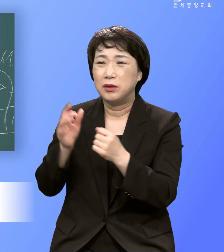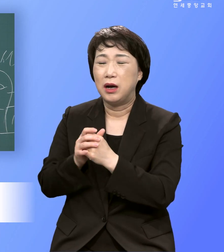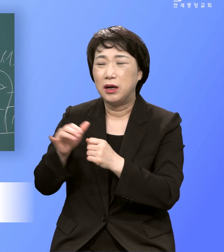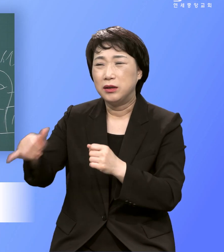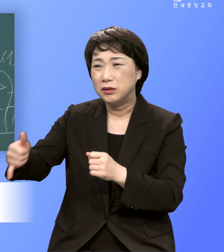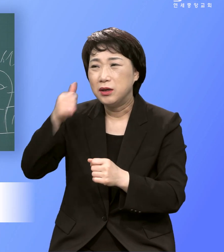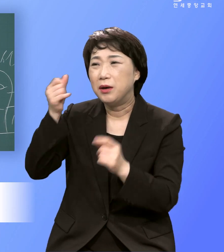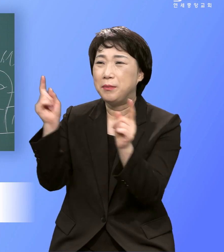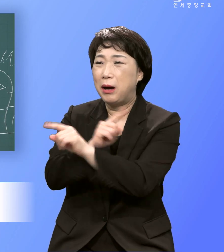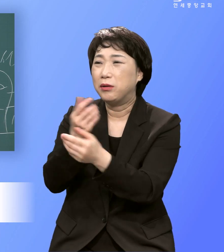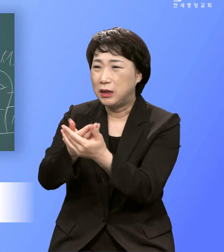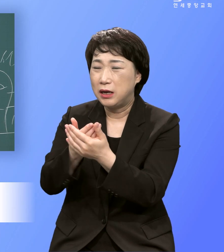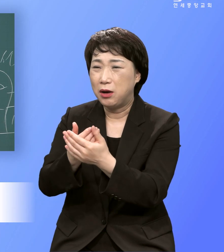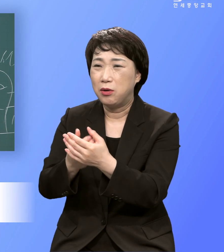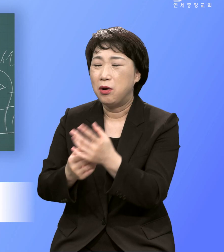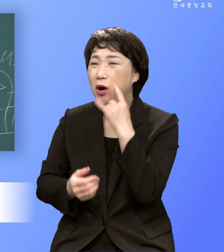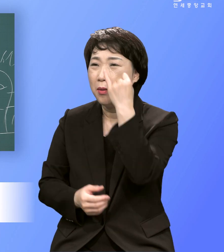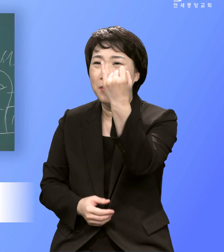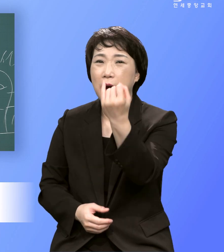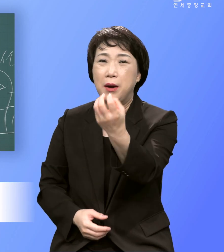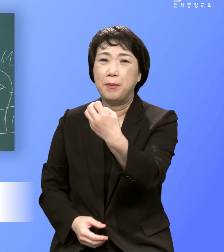주일날 뭐라고 하냐.